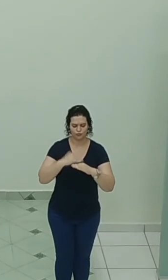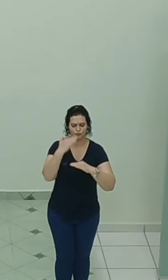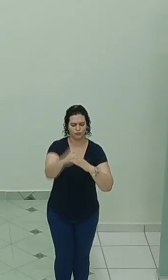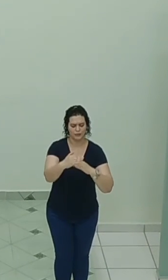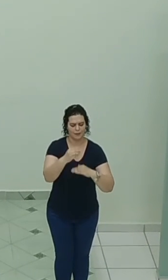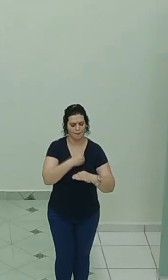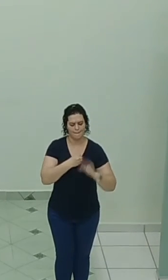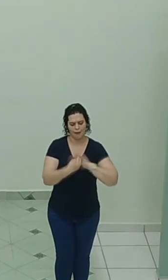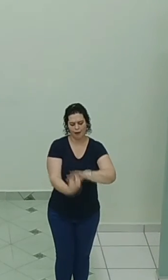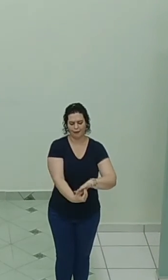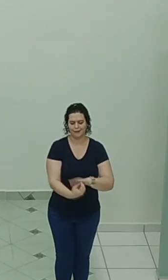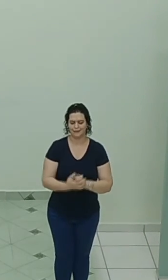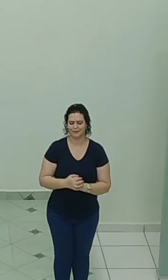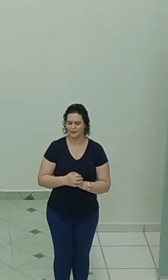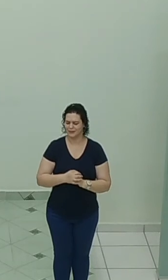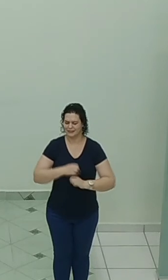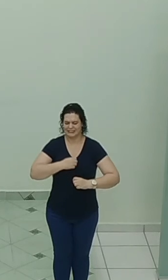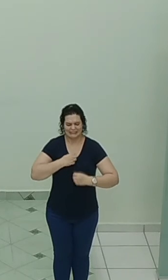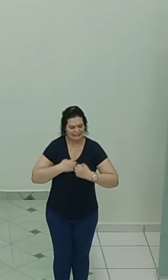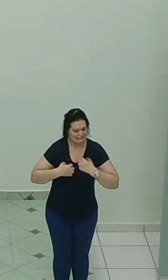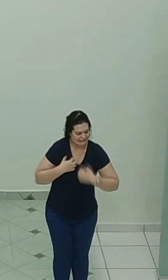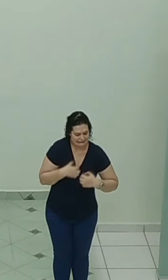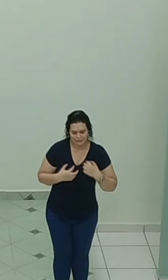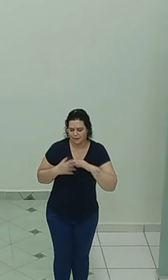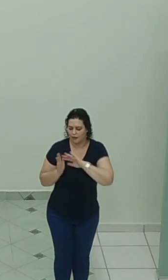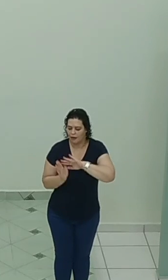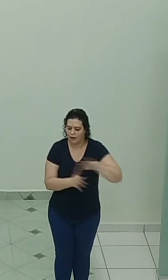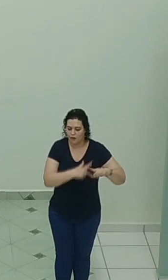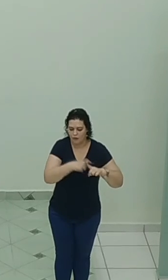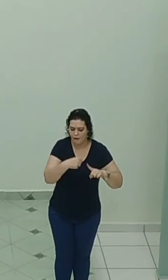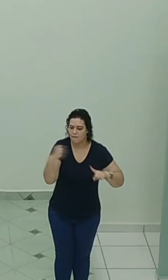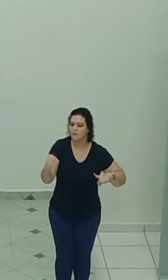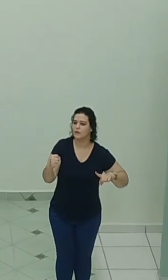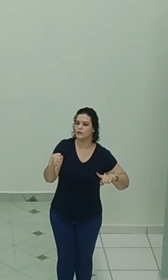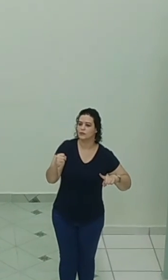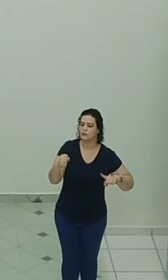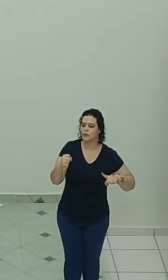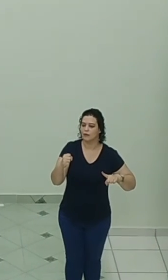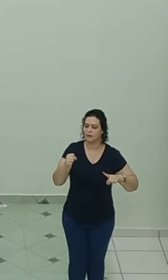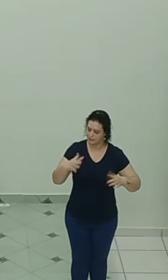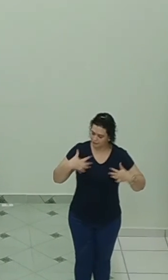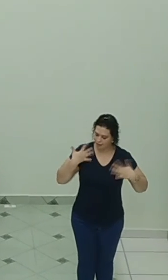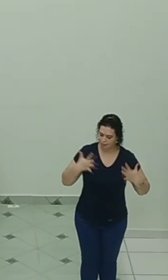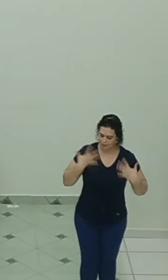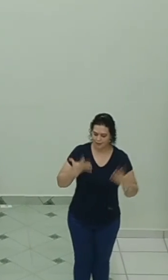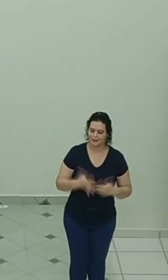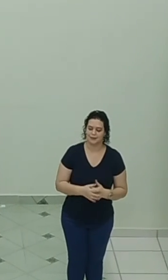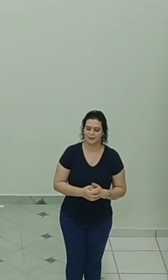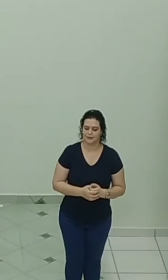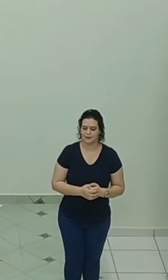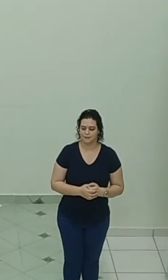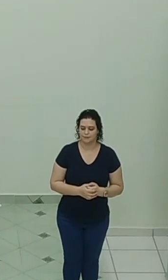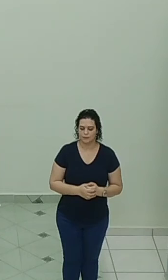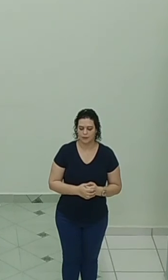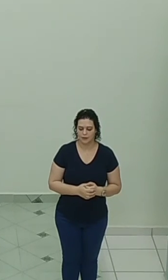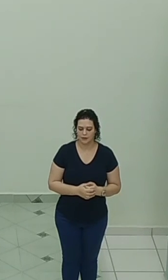vitória sobre a nossa angústia, a vitória contra o nosso excesso de alegria e a falta de